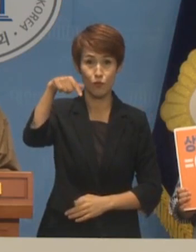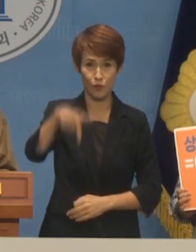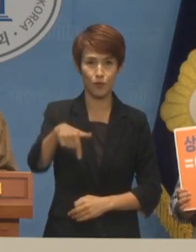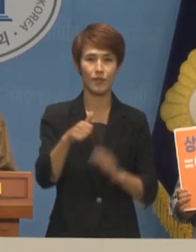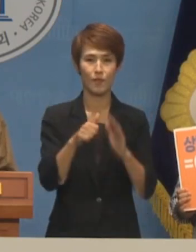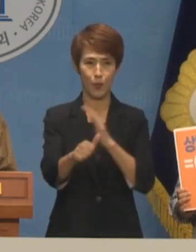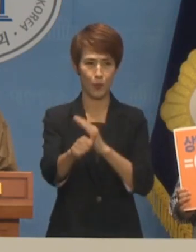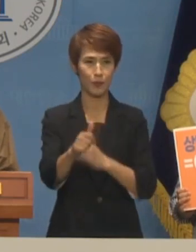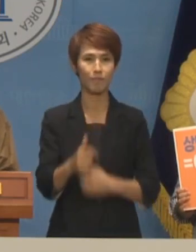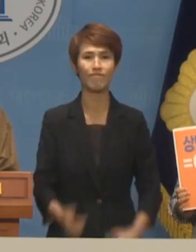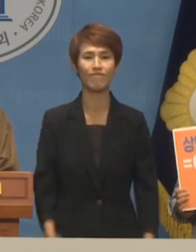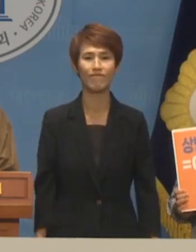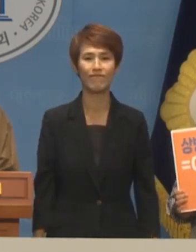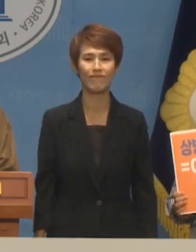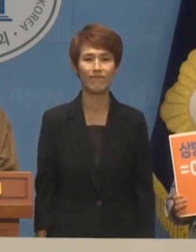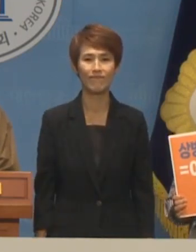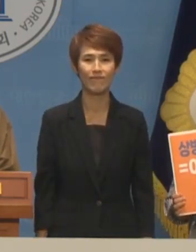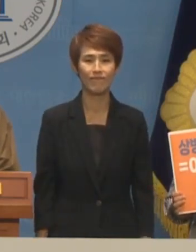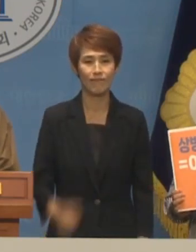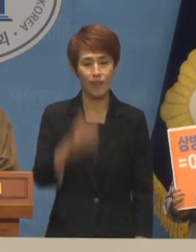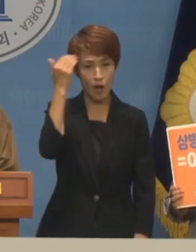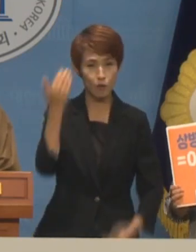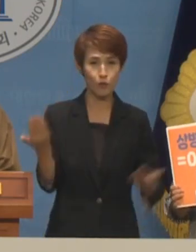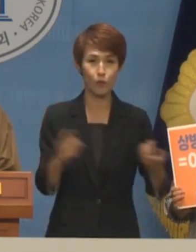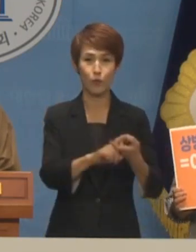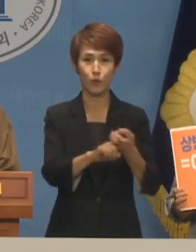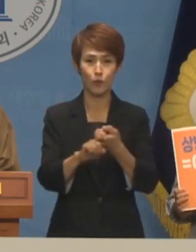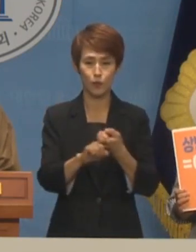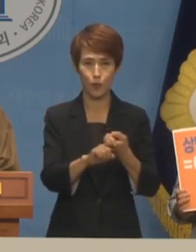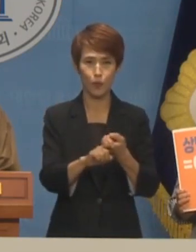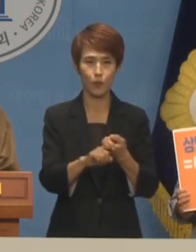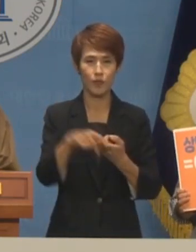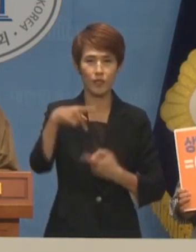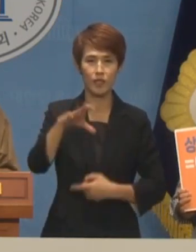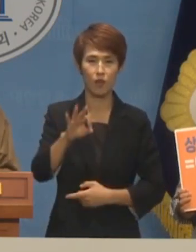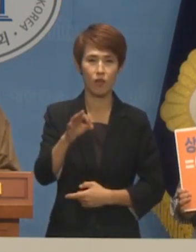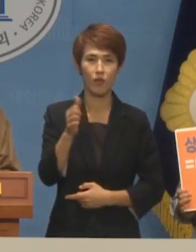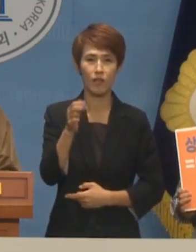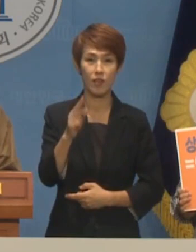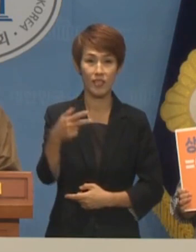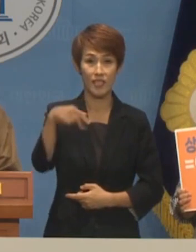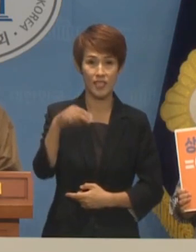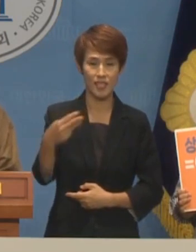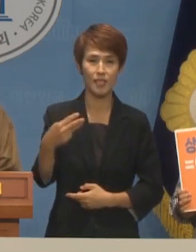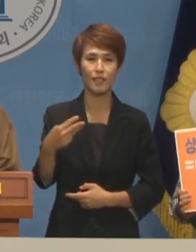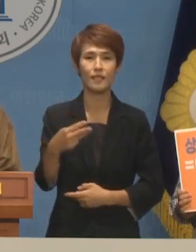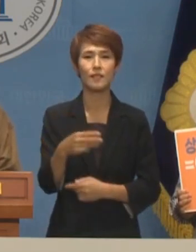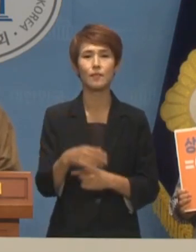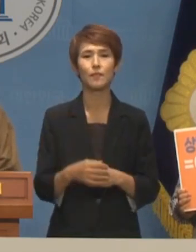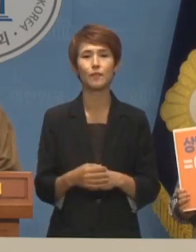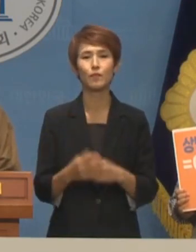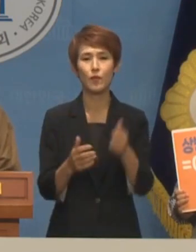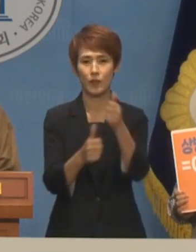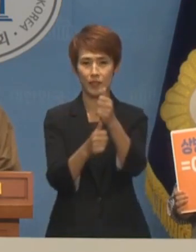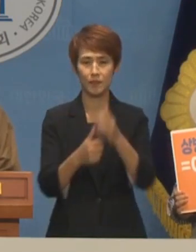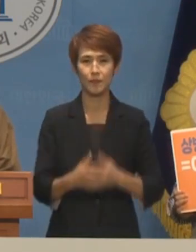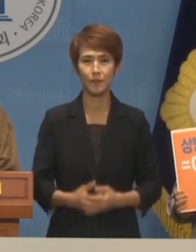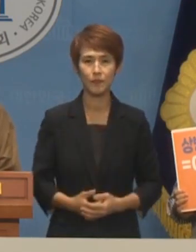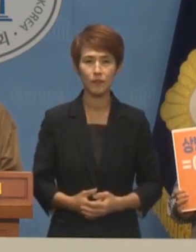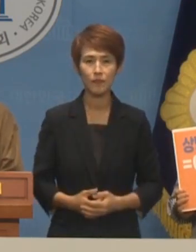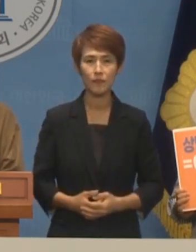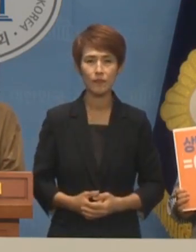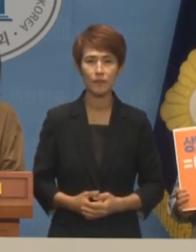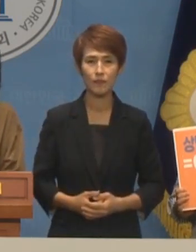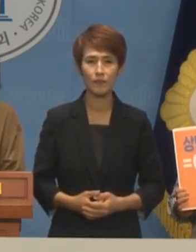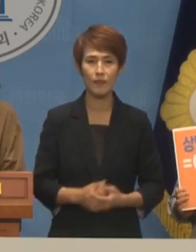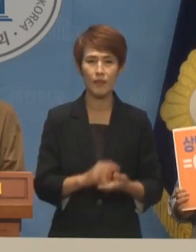대표님 오셨습니다. 한국노총 정연실 상임부위원장님 오셨습니다. 대리운전